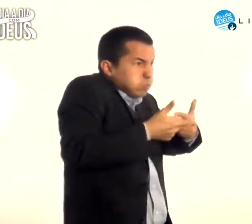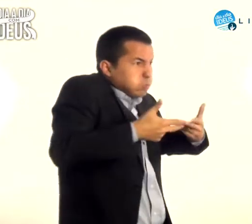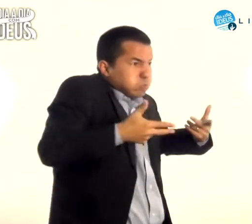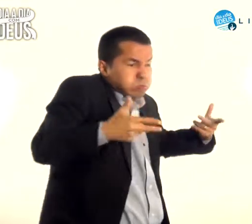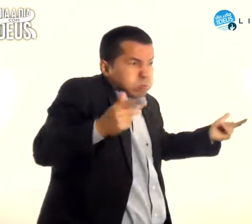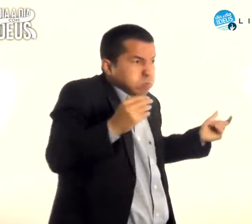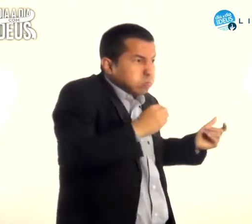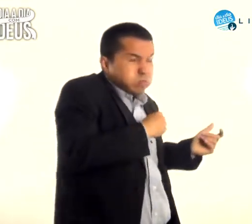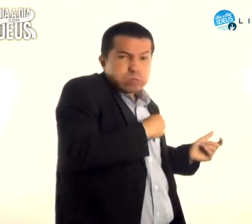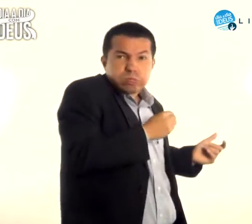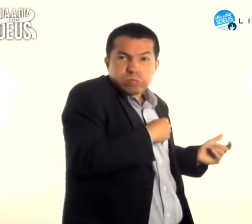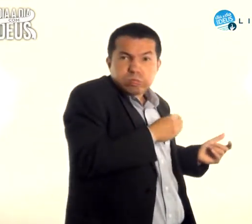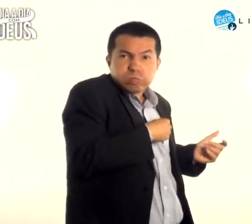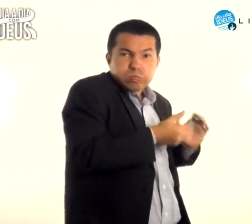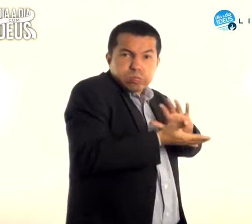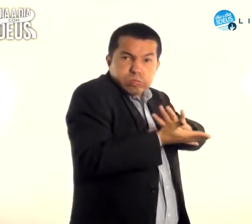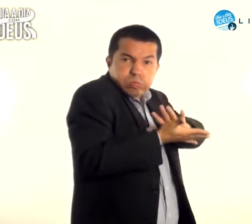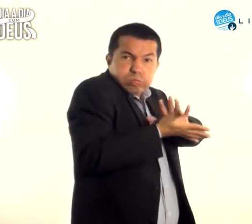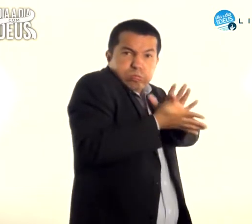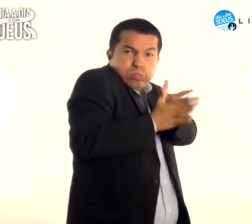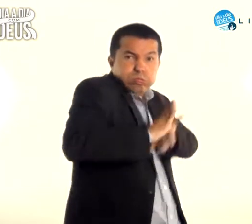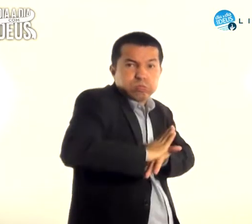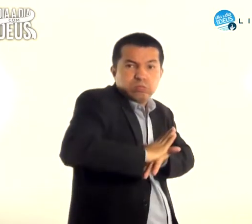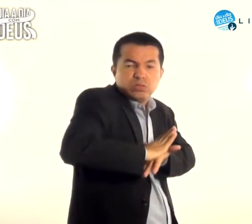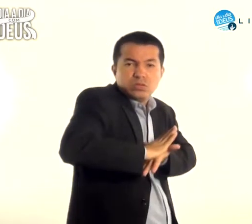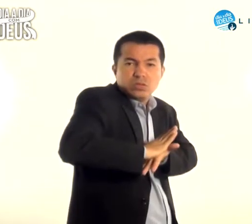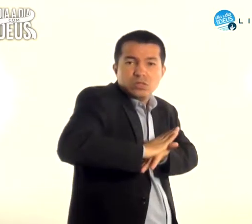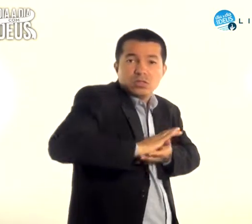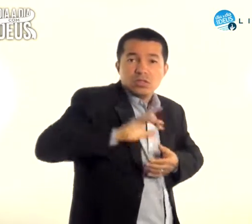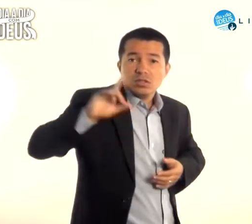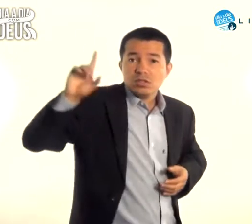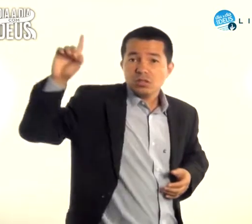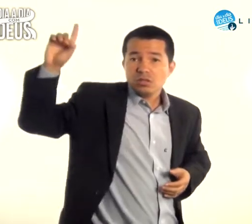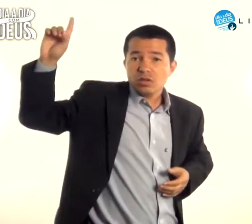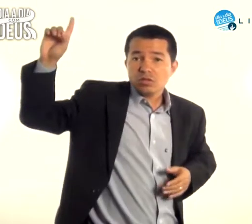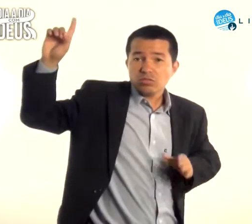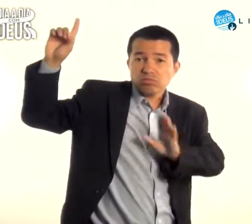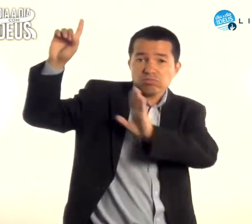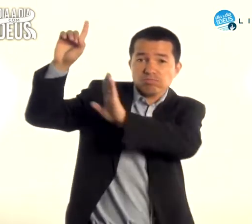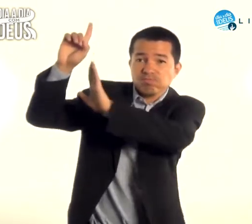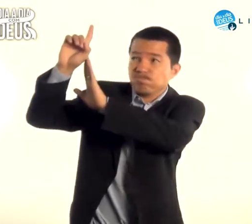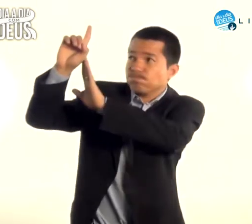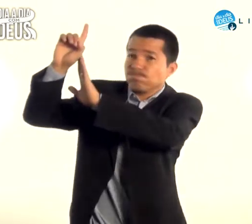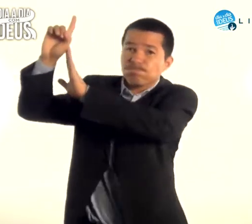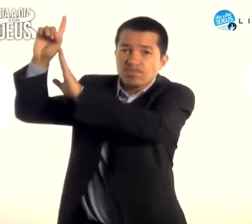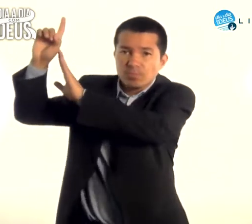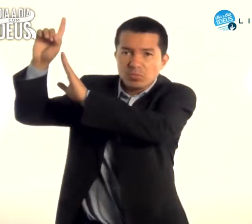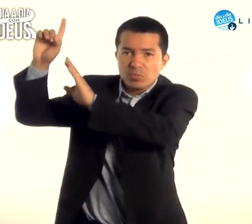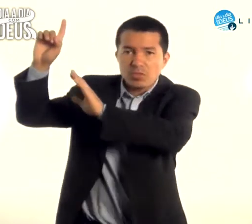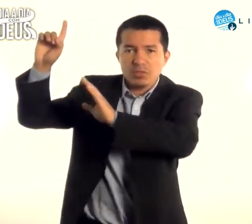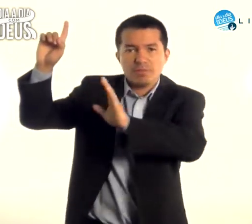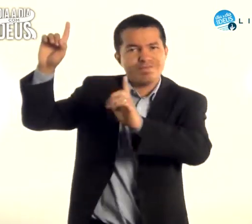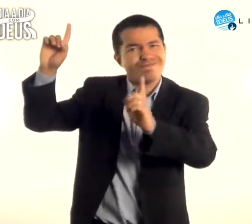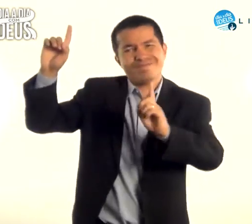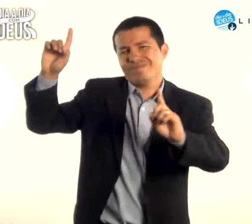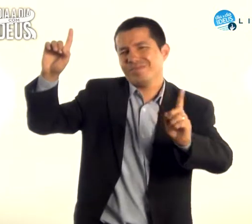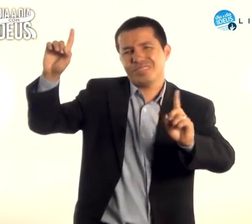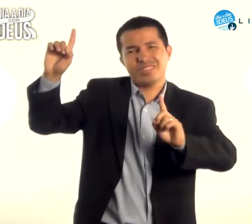pelo pecado, e assim a gente vai perdendo do nosso tempo. Quer experimentar das belezas de Deus,